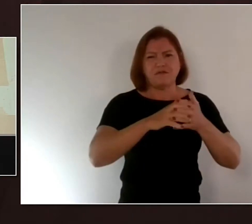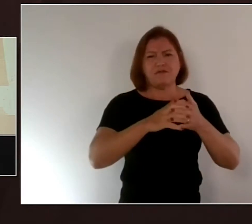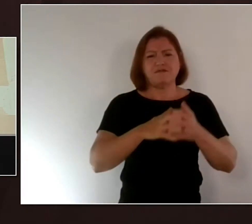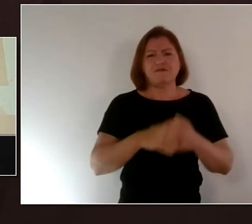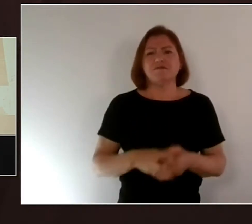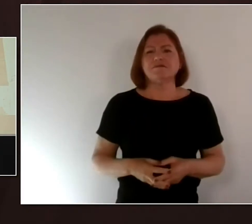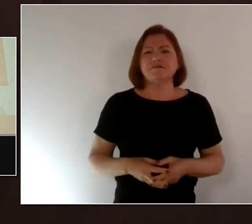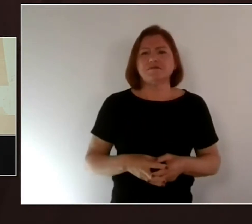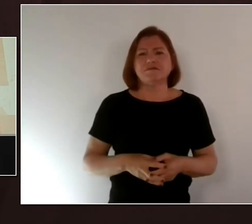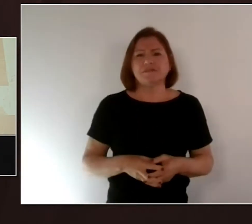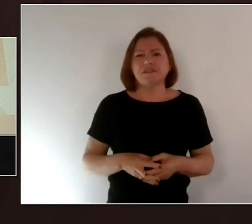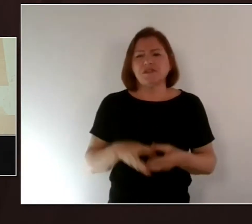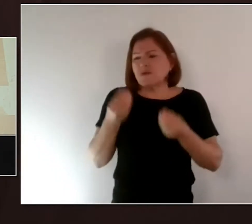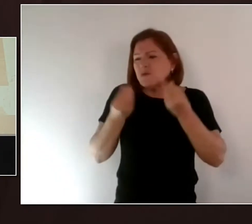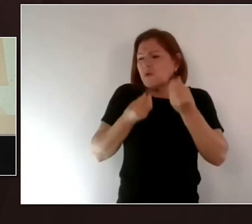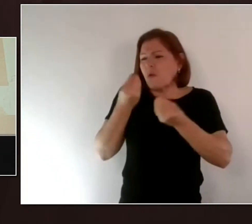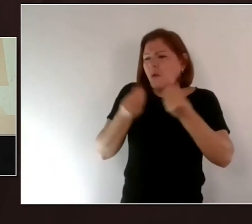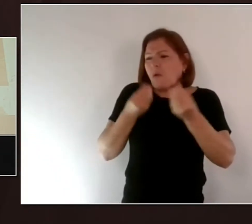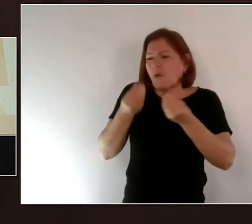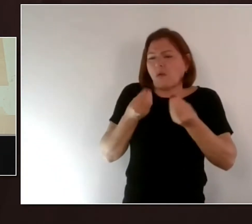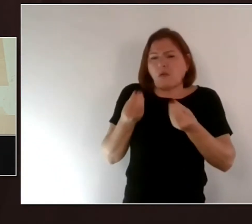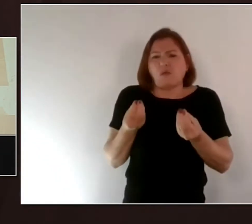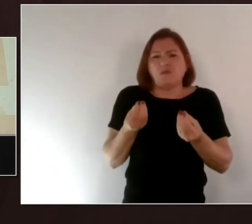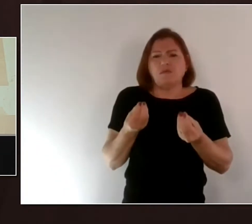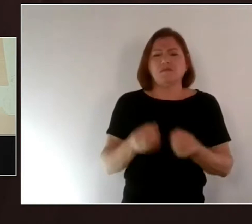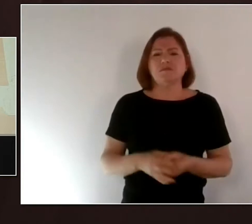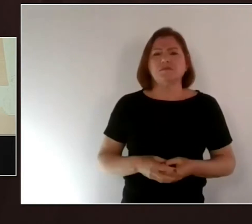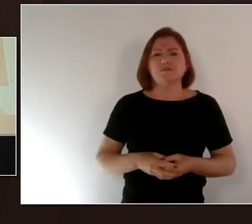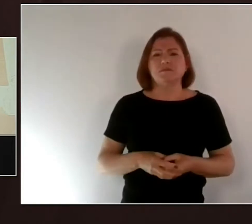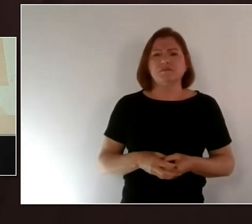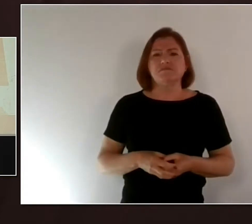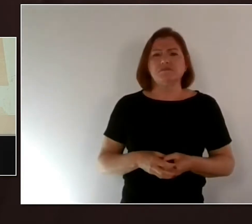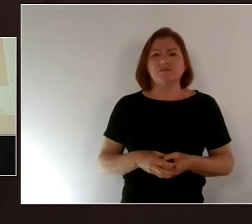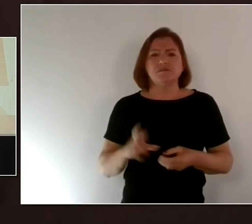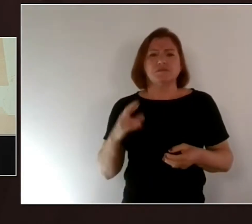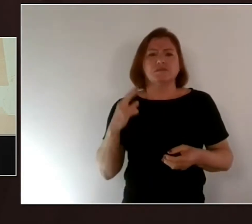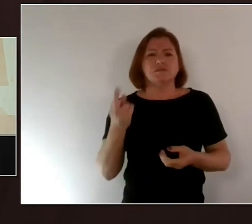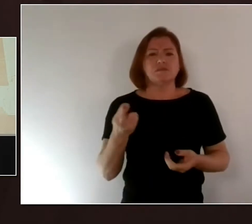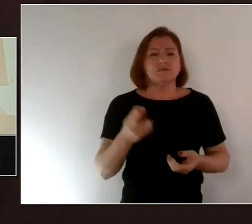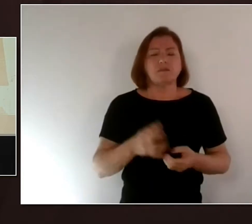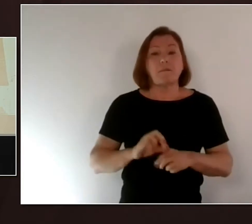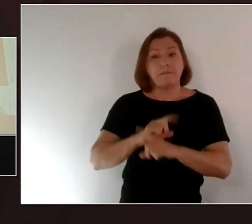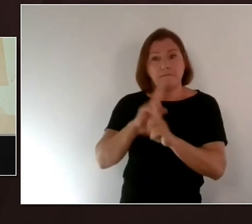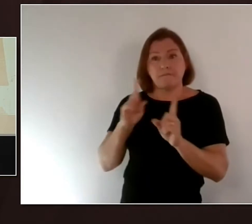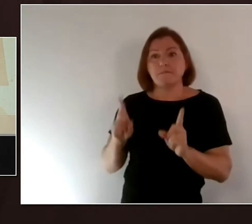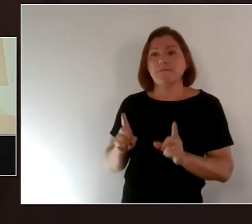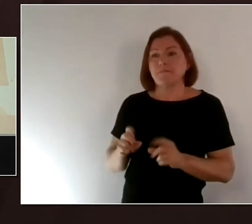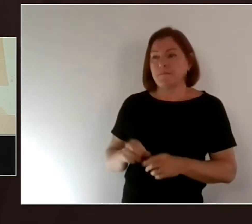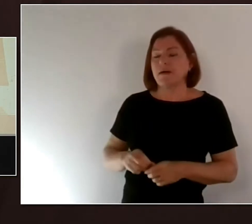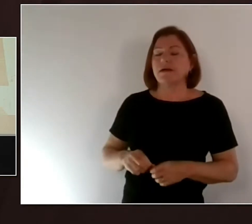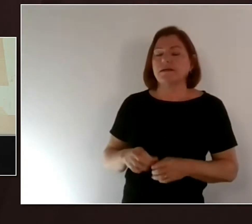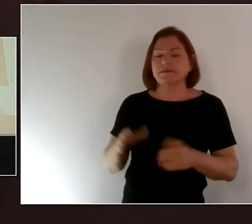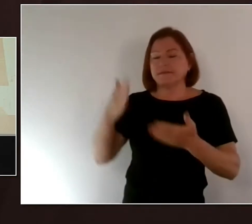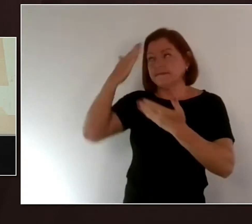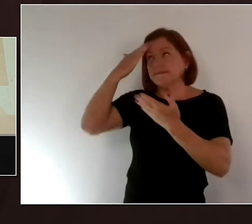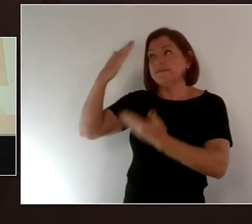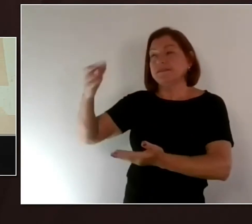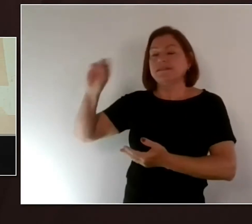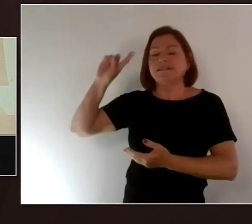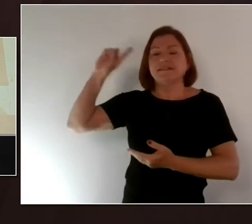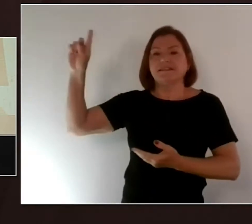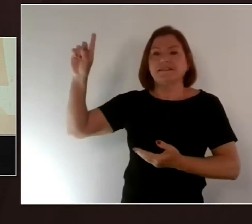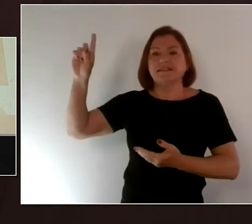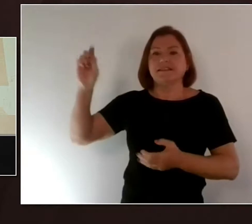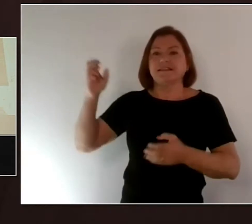tinha como solucionar. Portanto, irmãos, graças a Deus, o Evangelho chegou às ruas, por